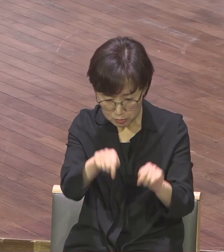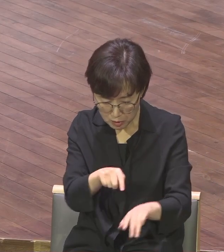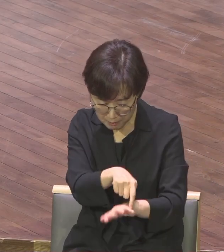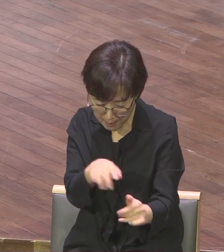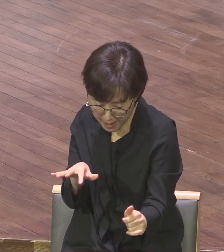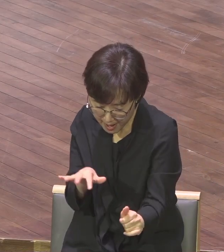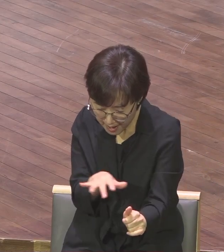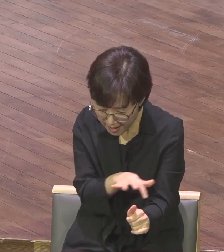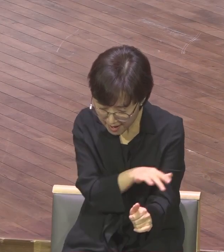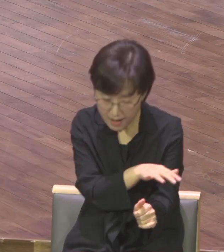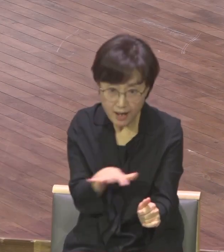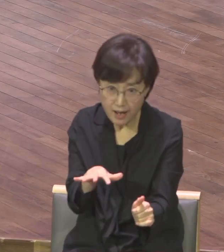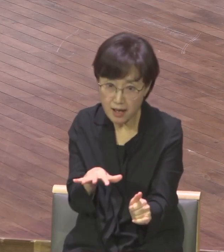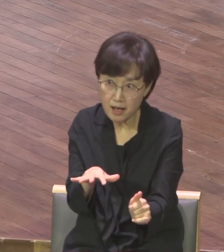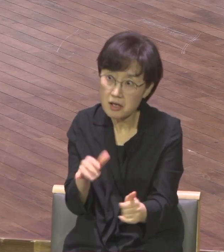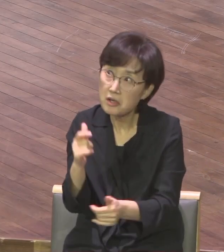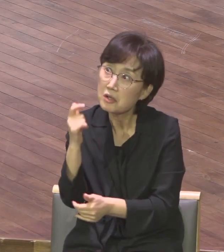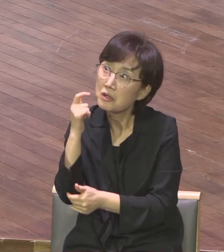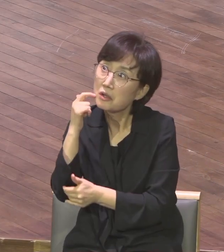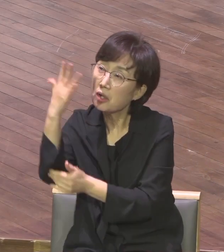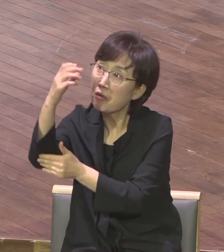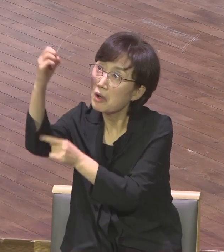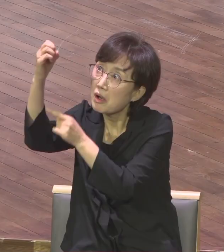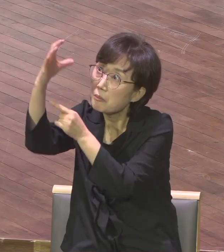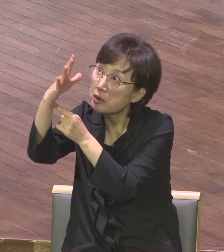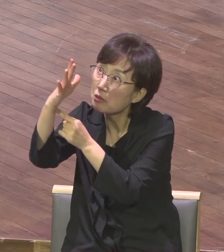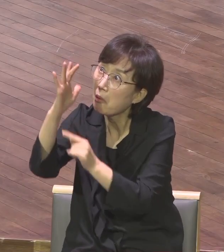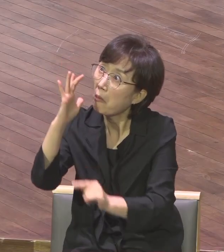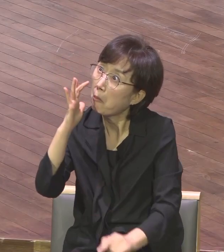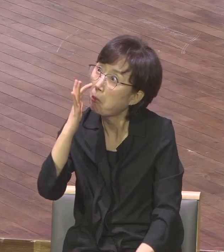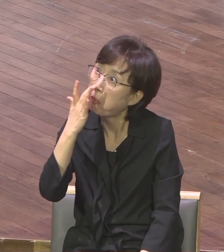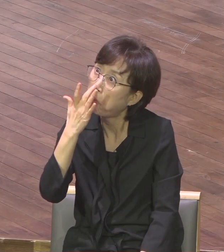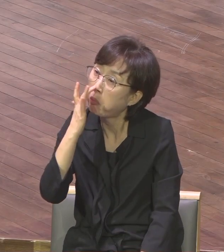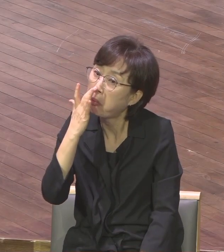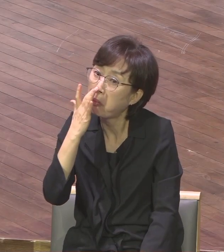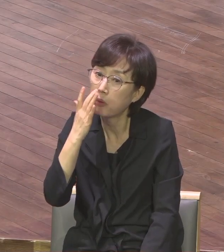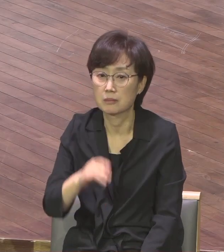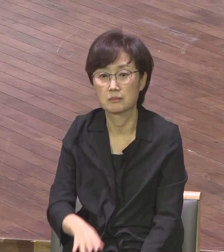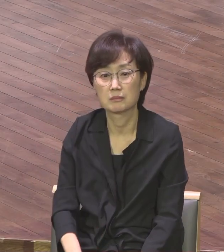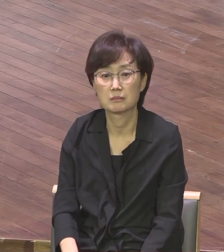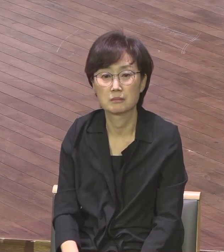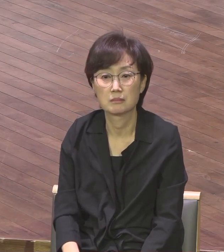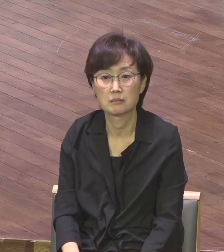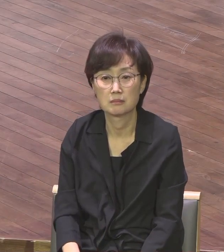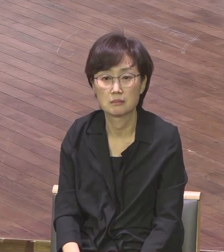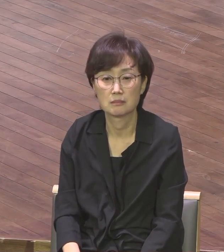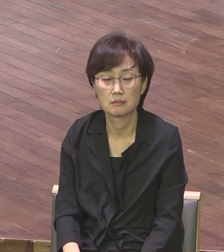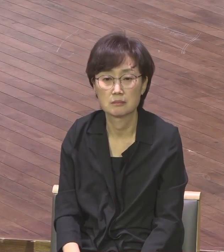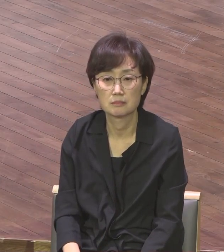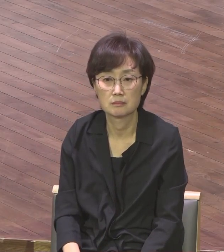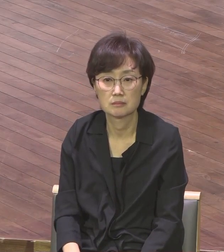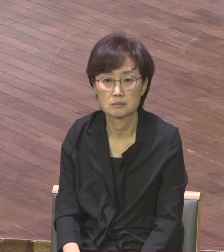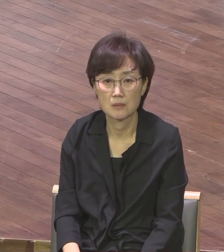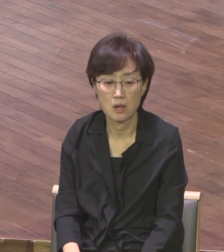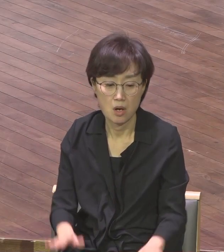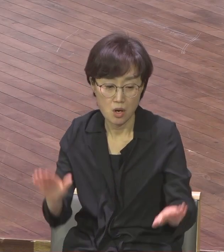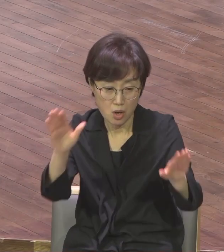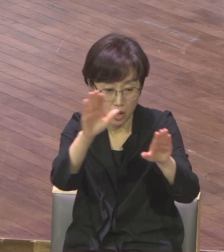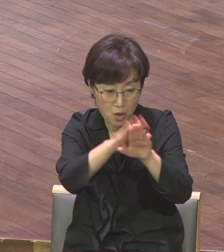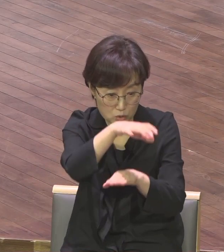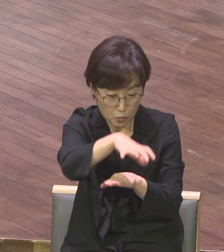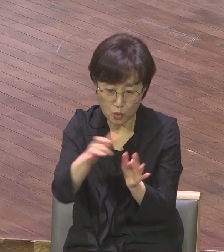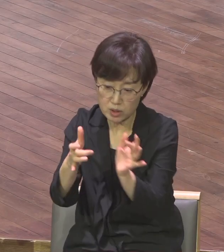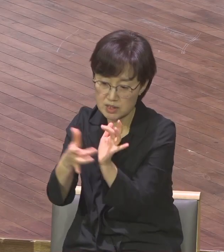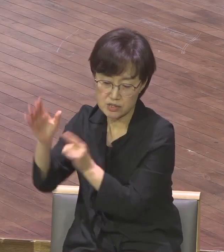이 영광의 복음의 광채가 비치지 못하고 있다라고 밝히고 있어요. 어둠의 광채,